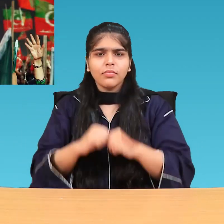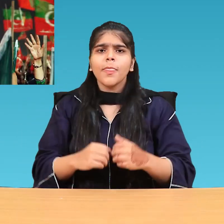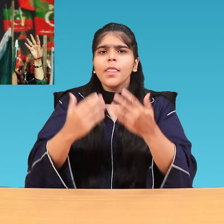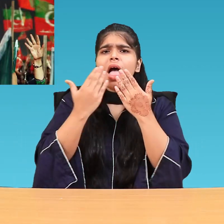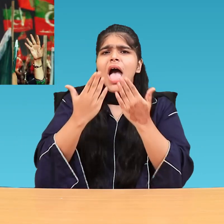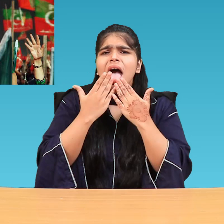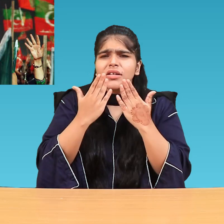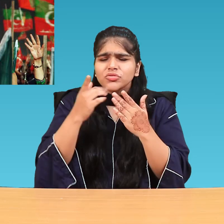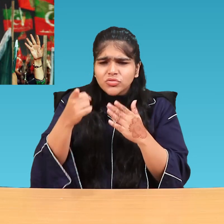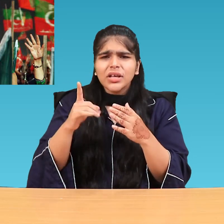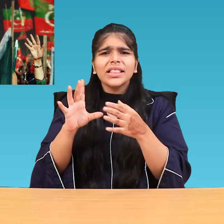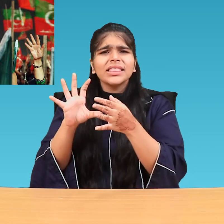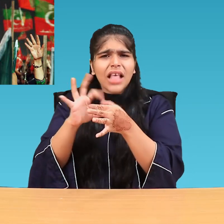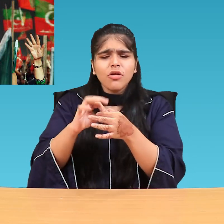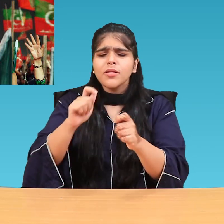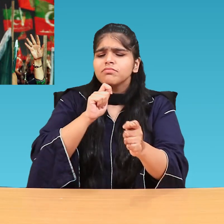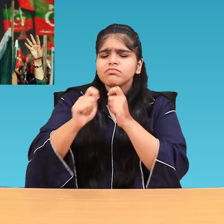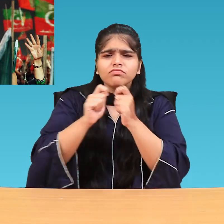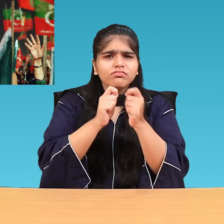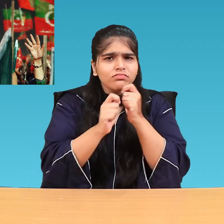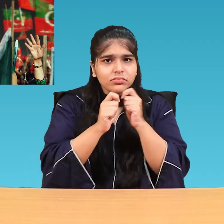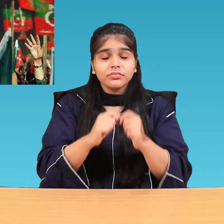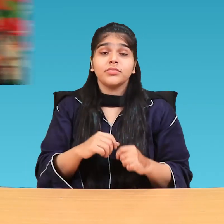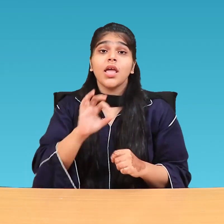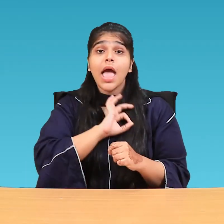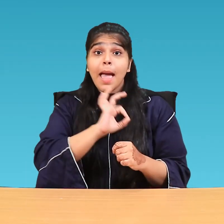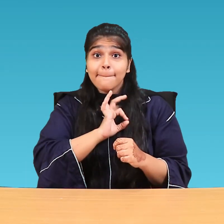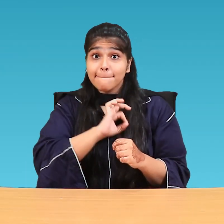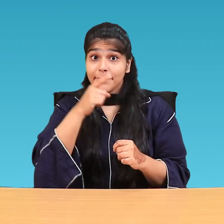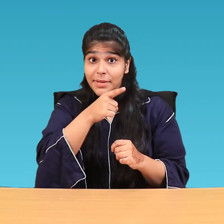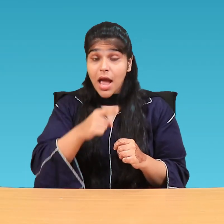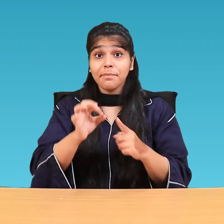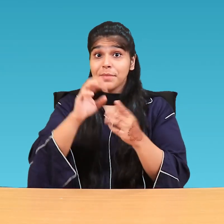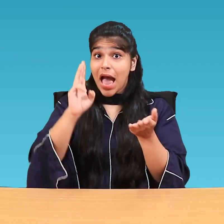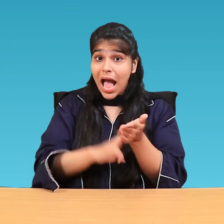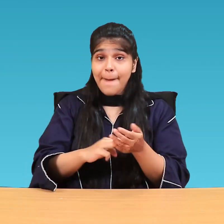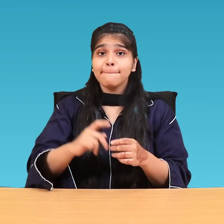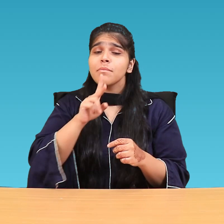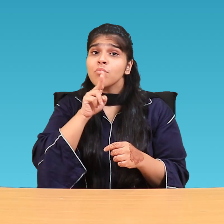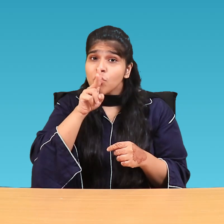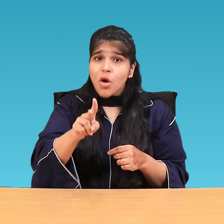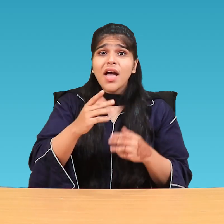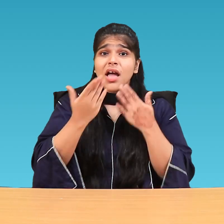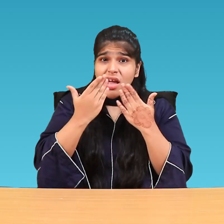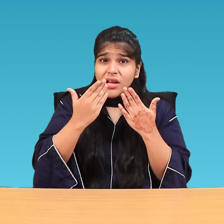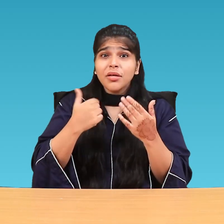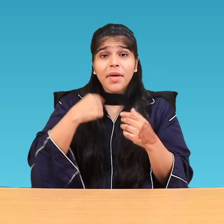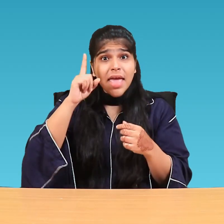के हवाले से जो उन्होंने बात की थी, तो प्राइम मिनिस्टर इमरान खान ने ये बोला था कि एजुकेशन के लिए हम एक